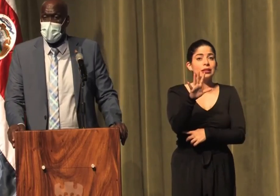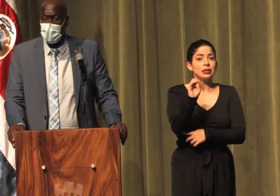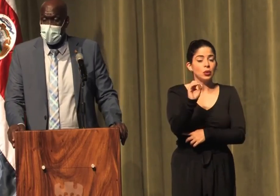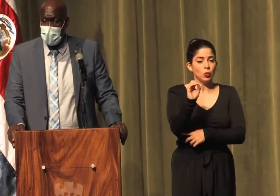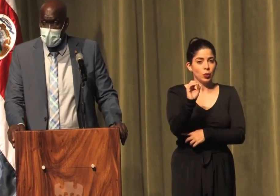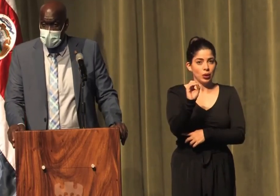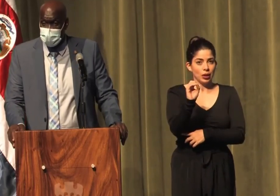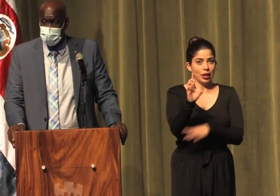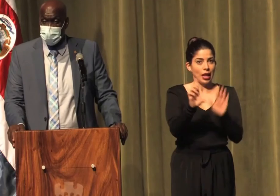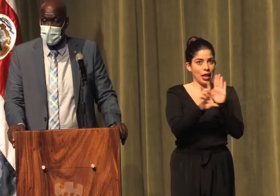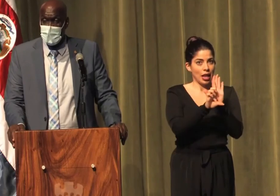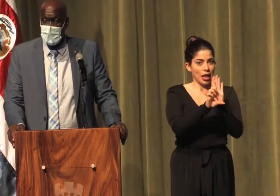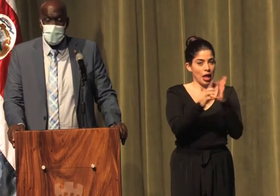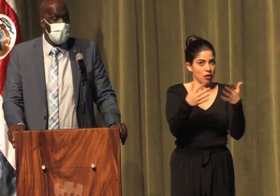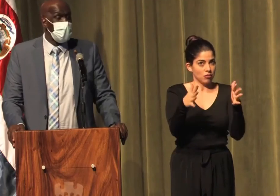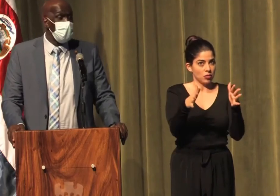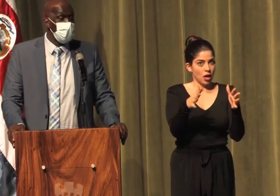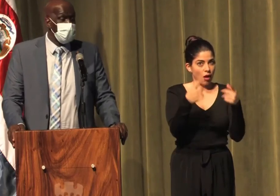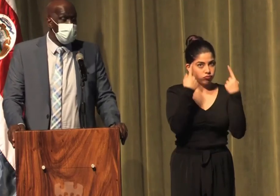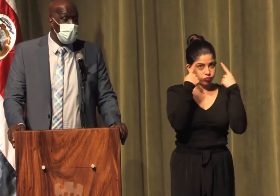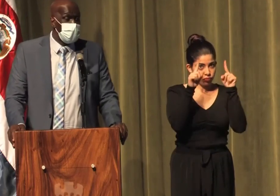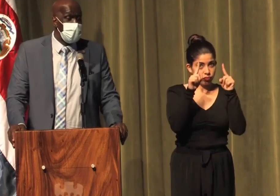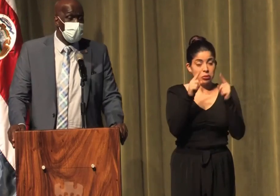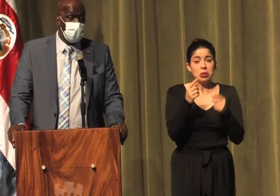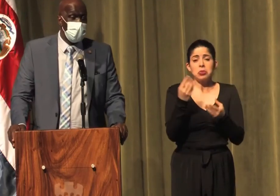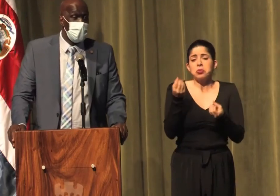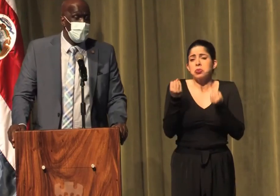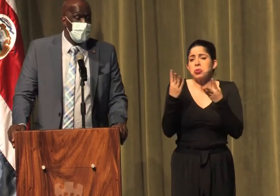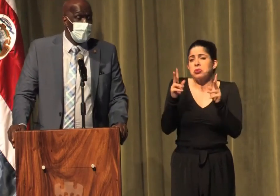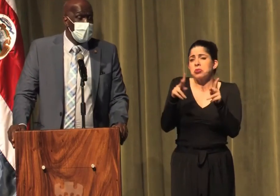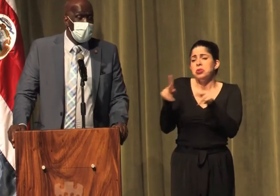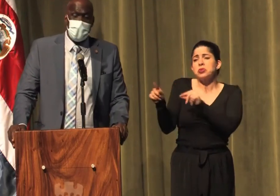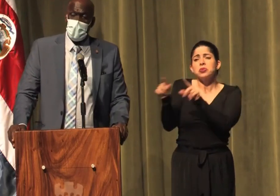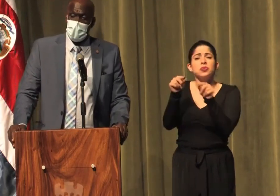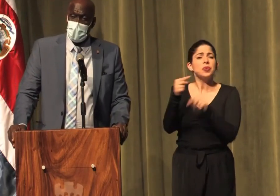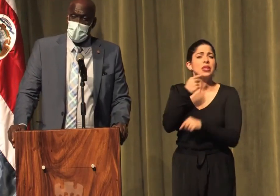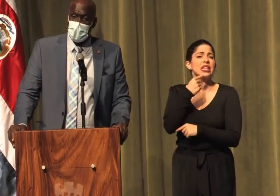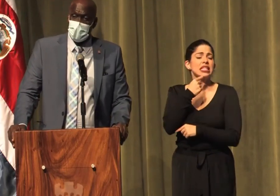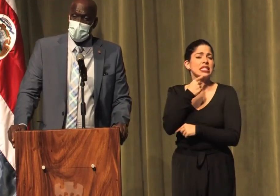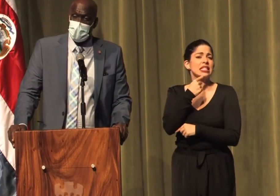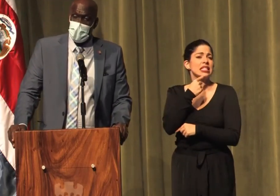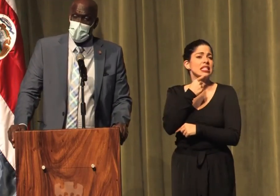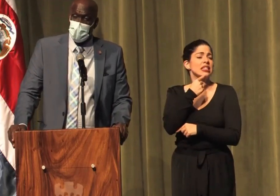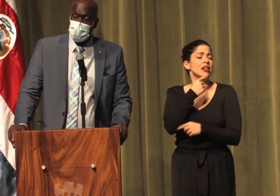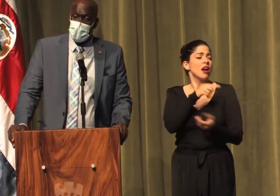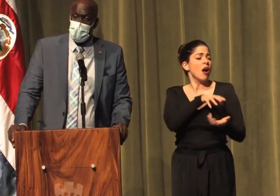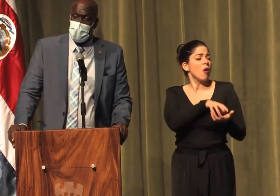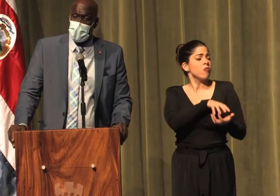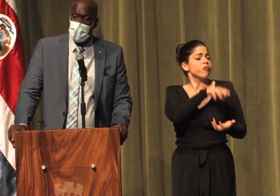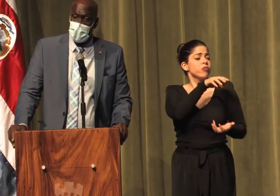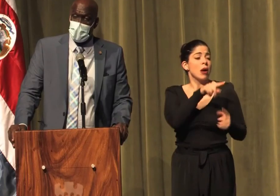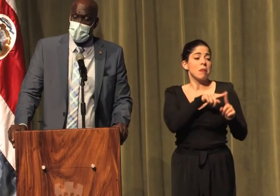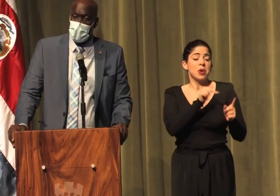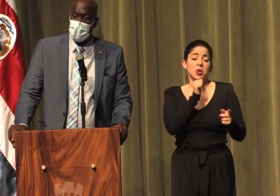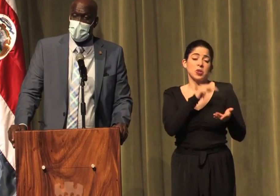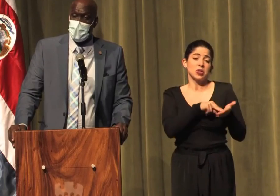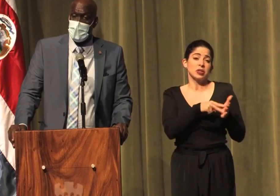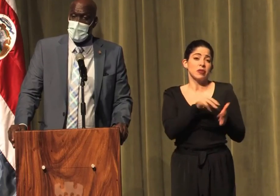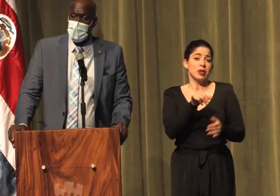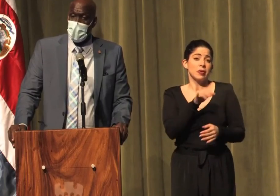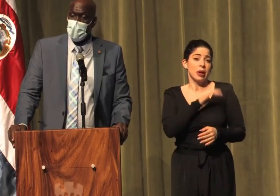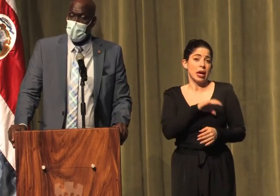350 leyes. Y aunque muchos han dicho que cantidad no significa